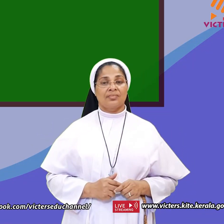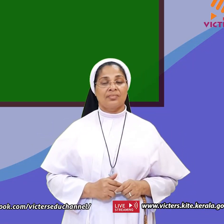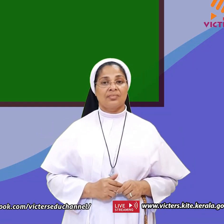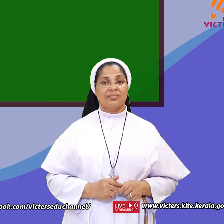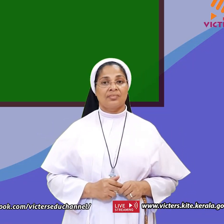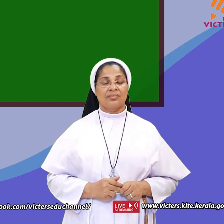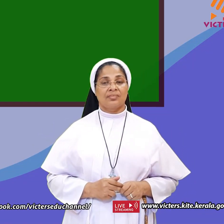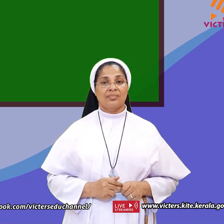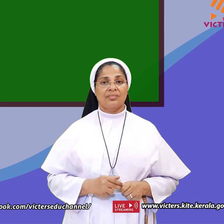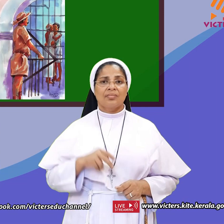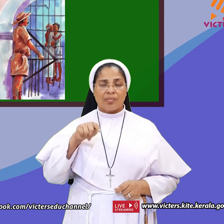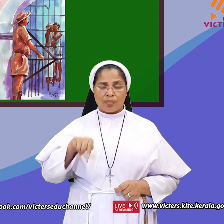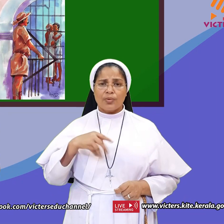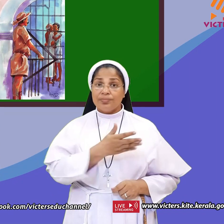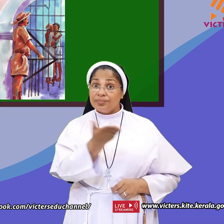ഇപ്പോൾ നമ്മൾ കാണുന്നത്